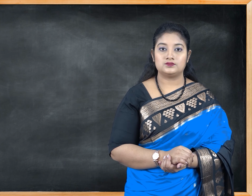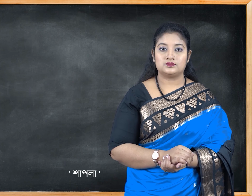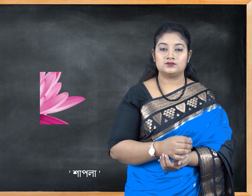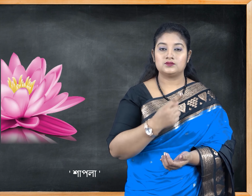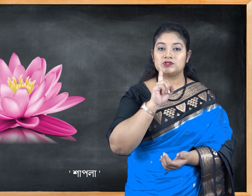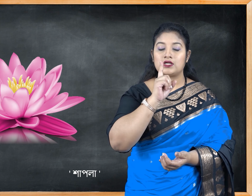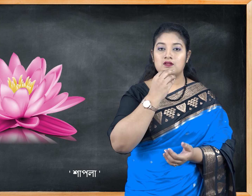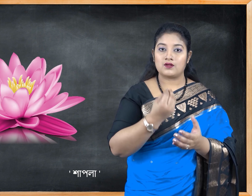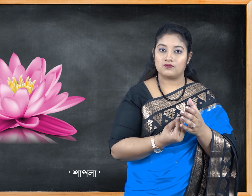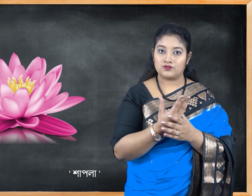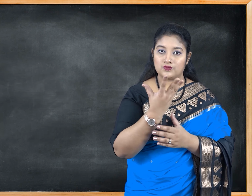শাপলা,